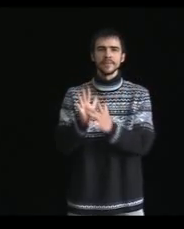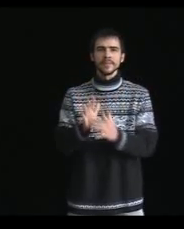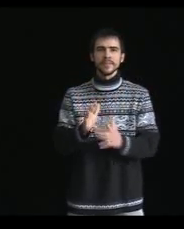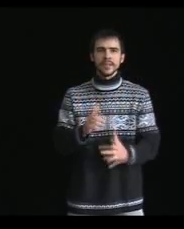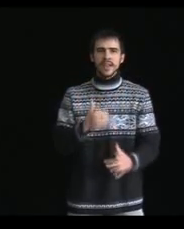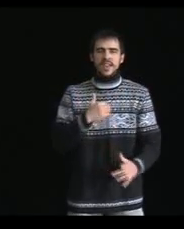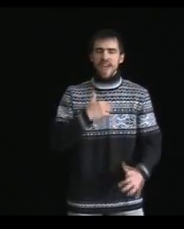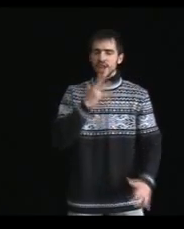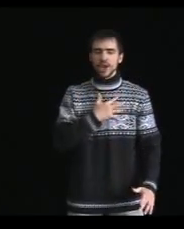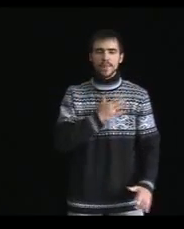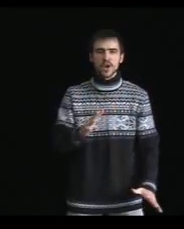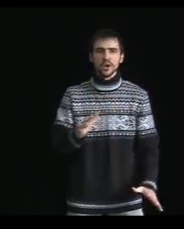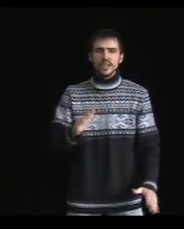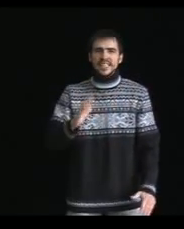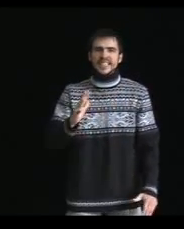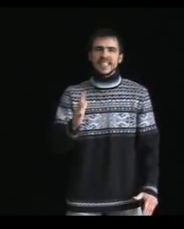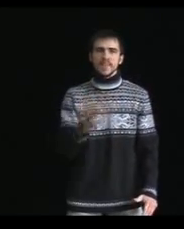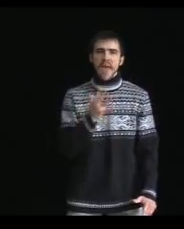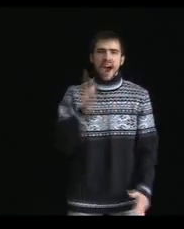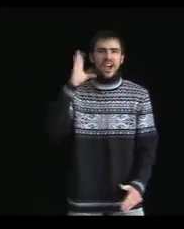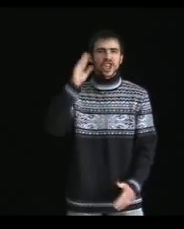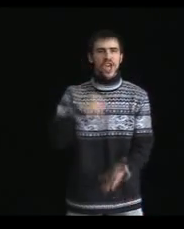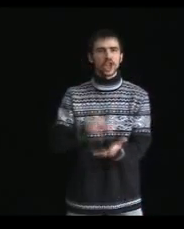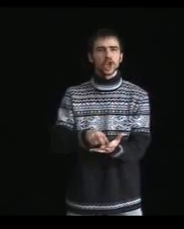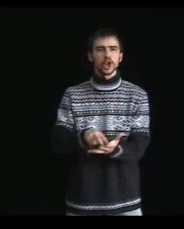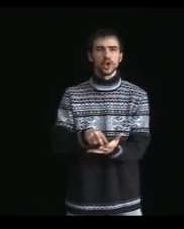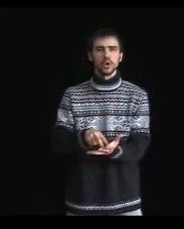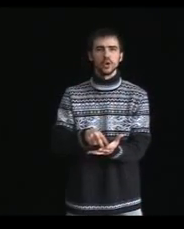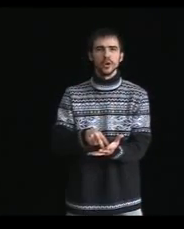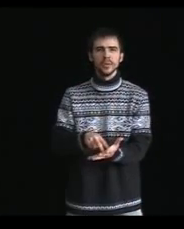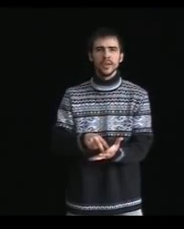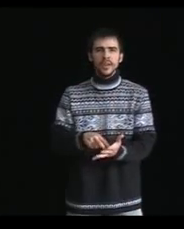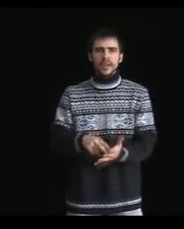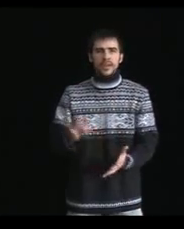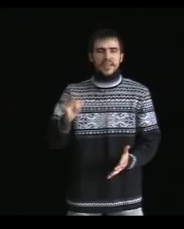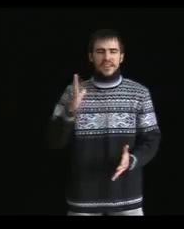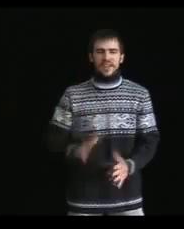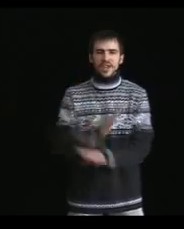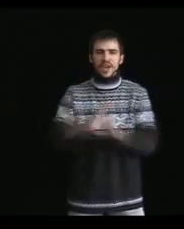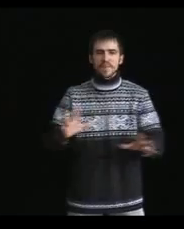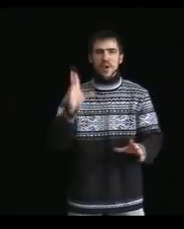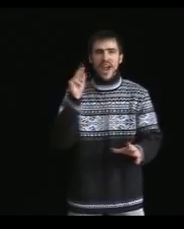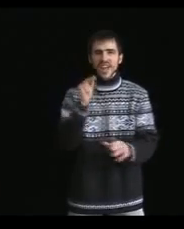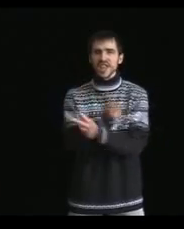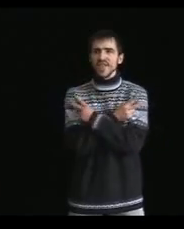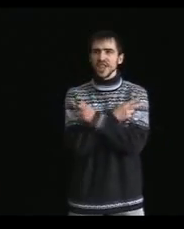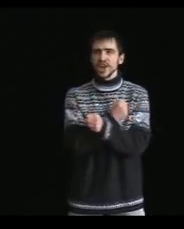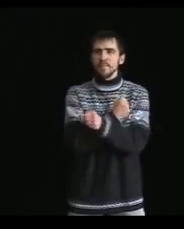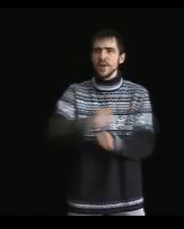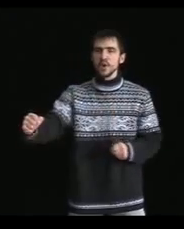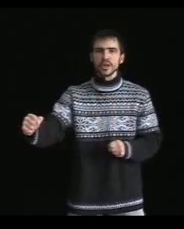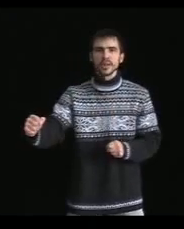Я не люблю себя, когда я трушу И не терплю, когда невинных пьют